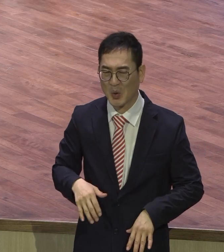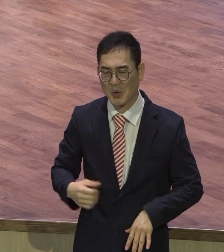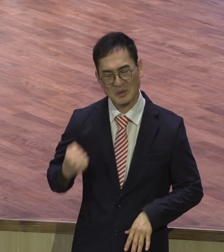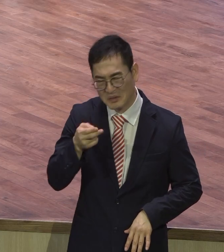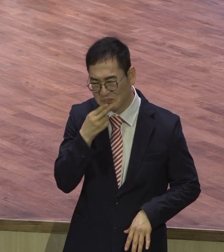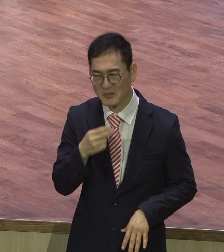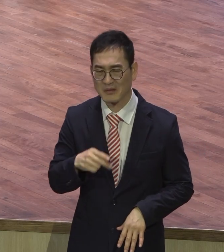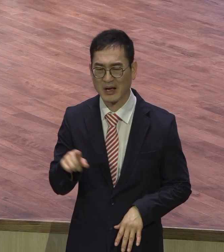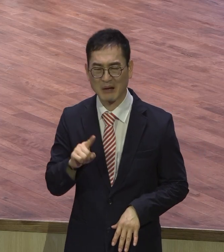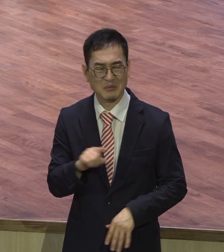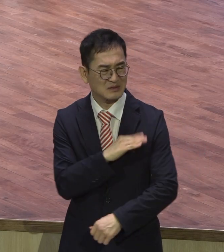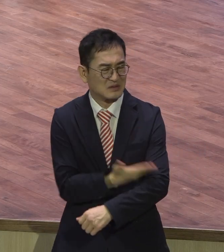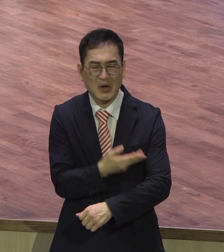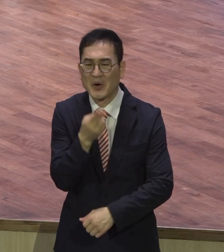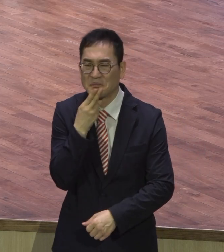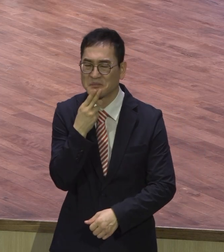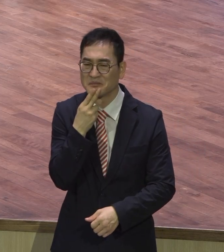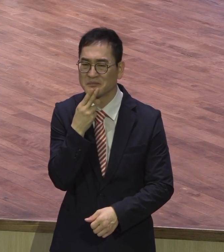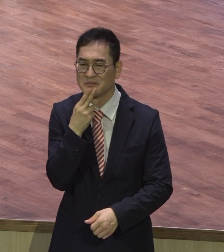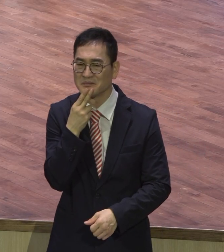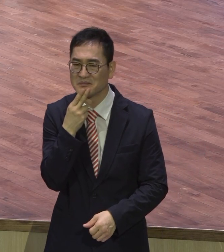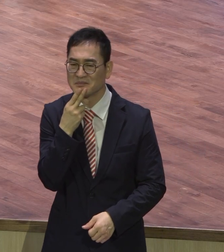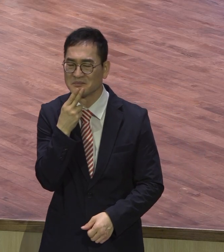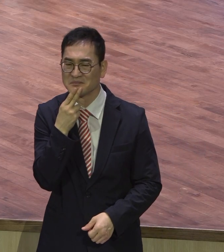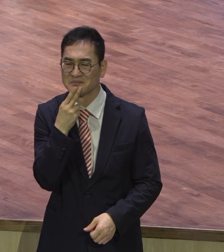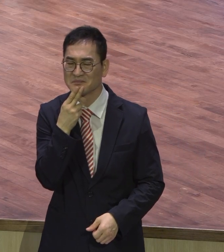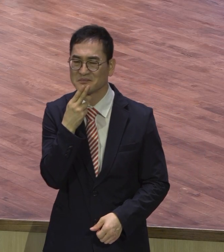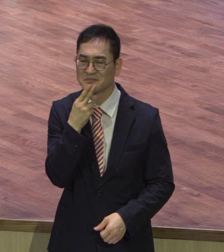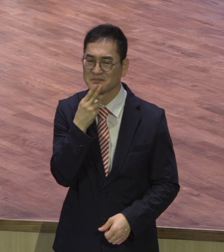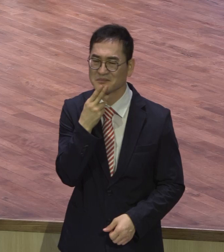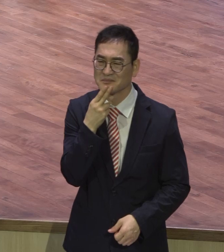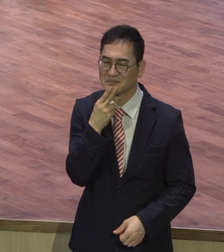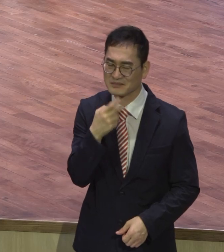아무것도 못하는 그런 존재로 생각하고 있지 않습니까